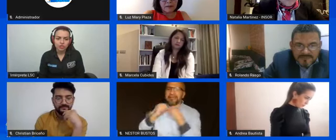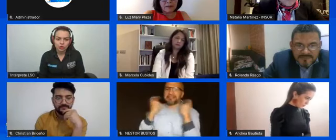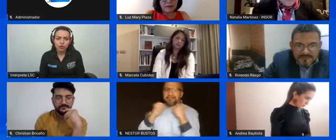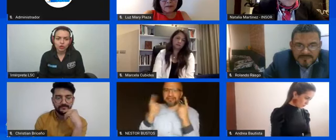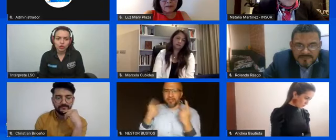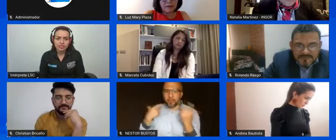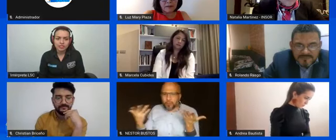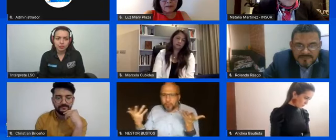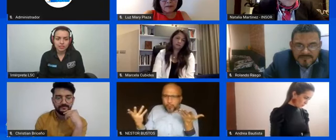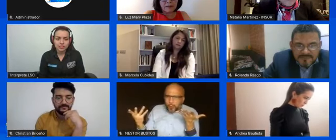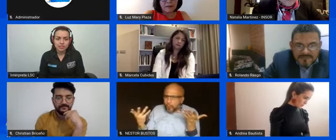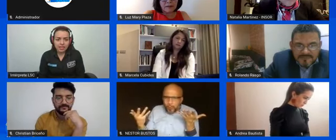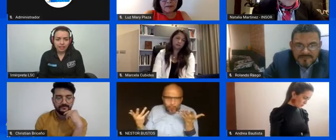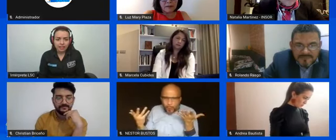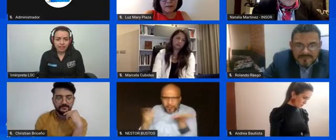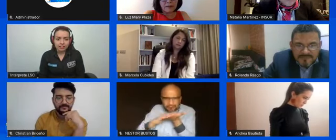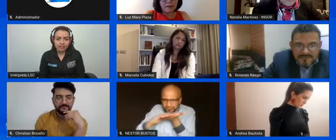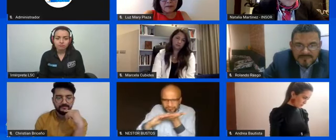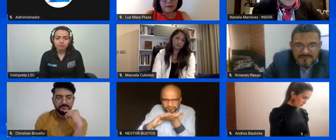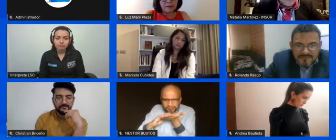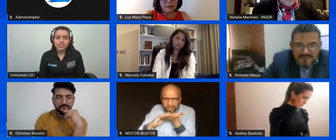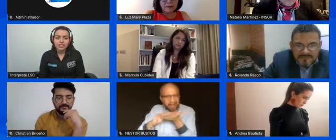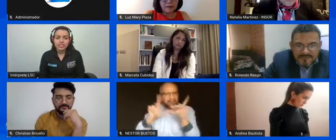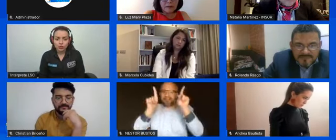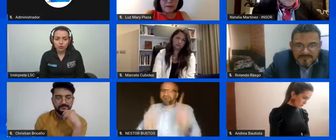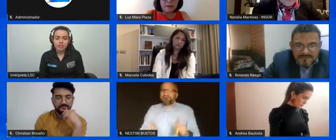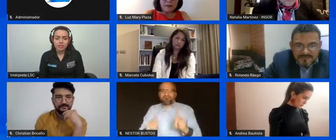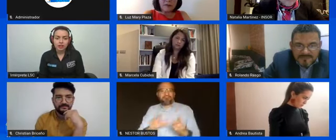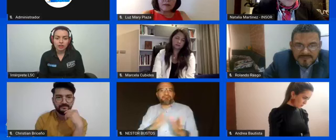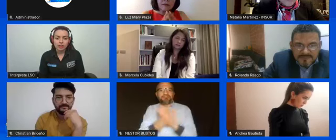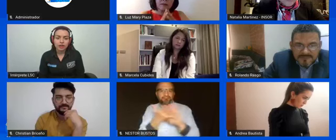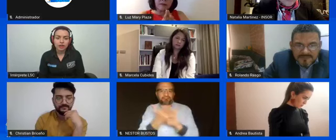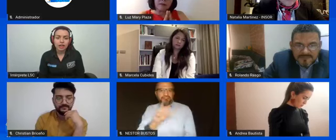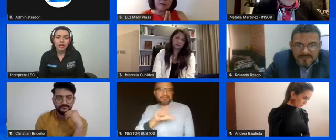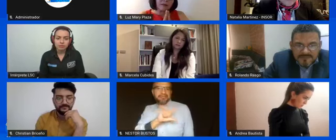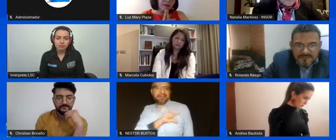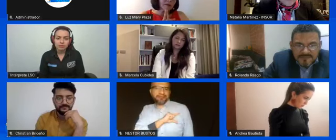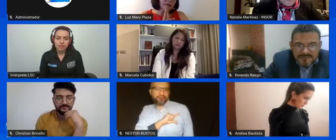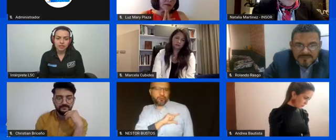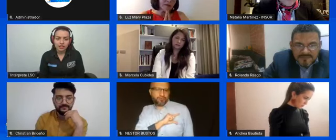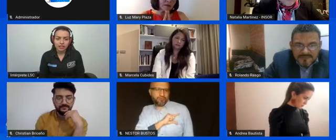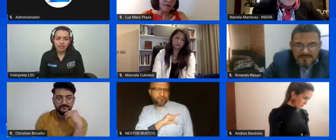distintos colores. Después, en la institución donde estaban mis hermanos,